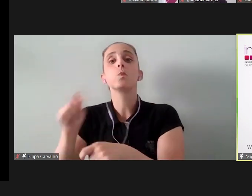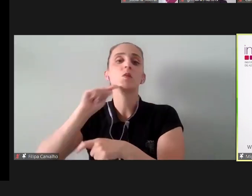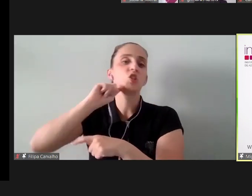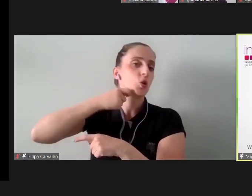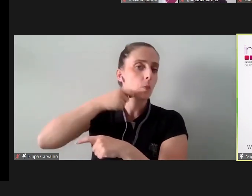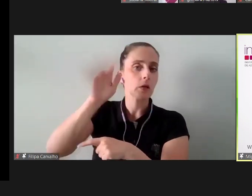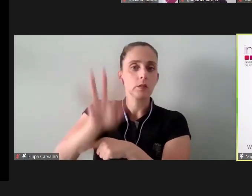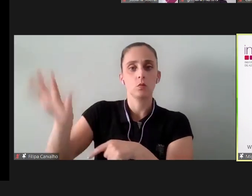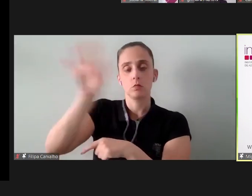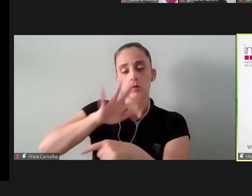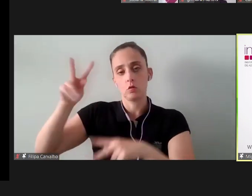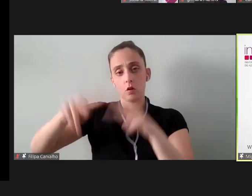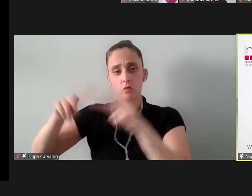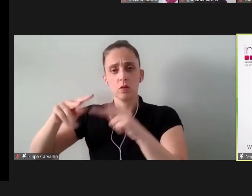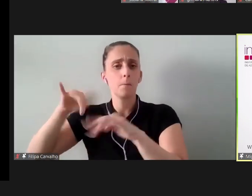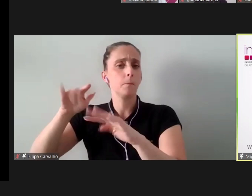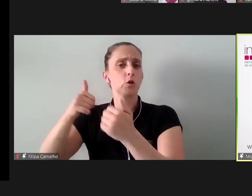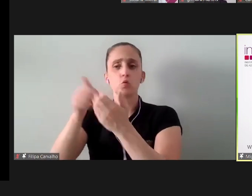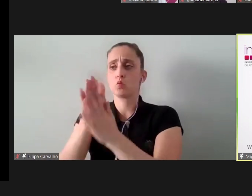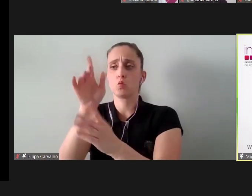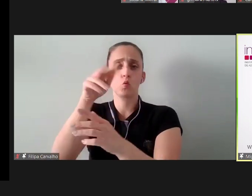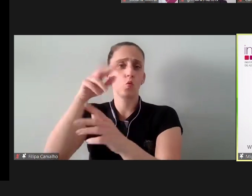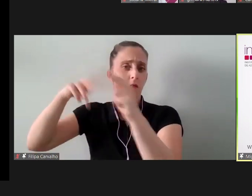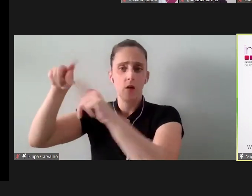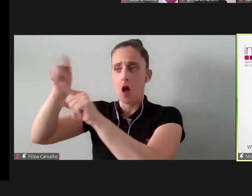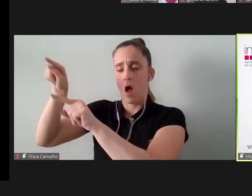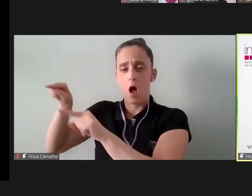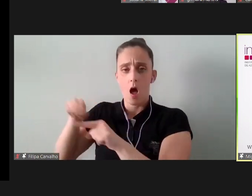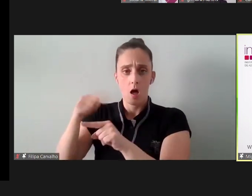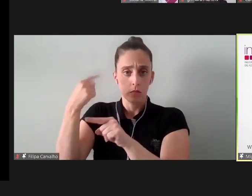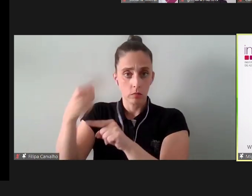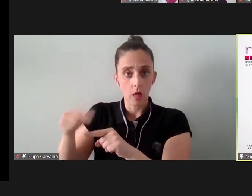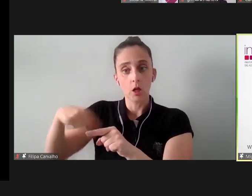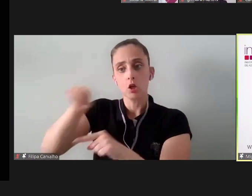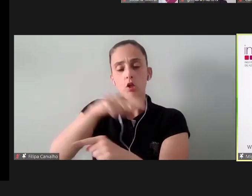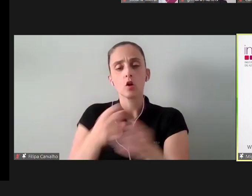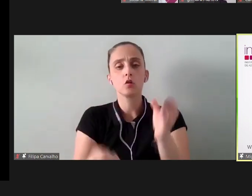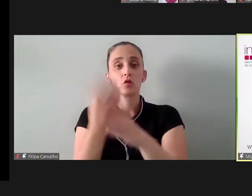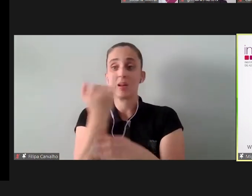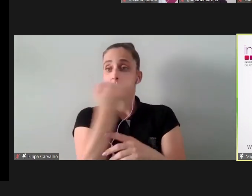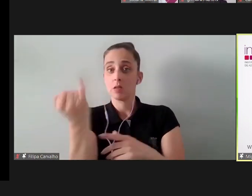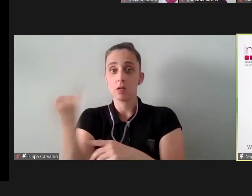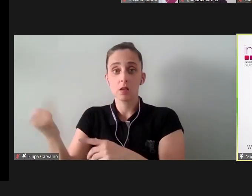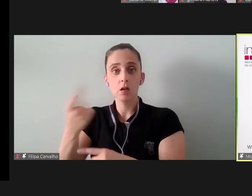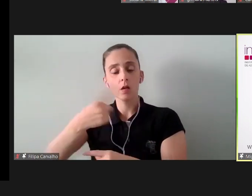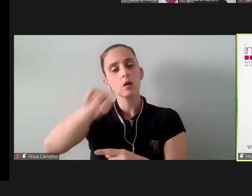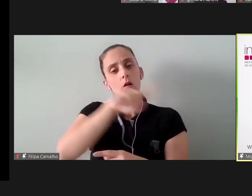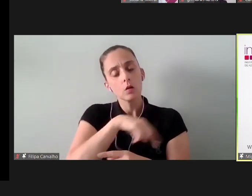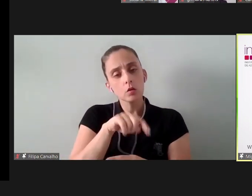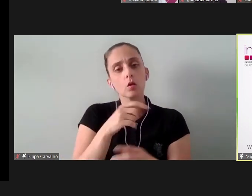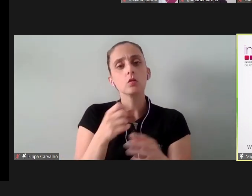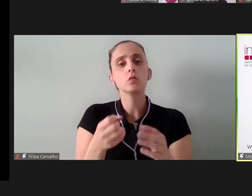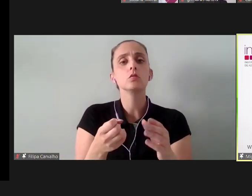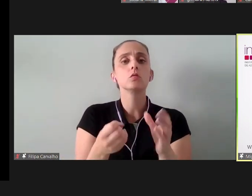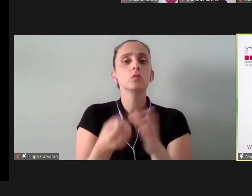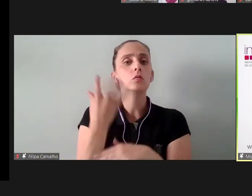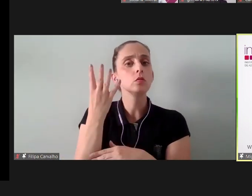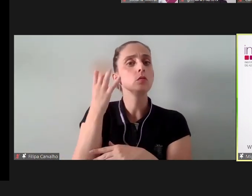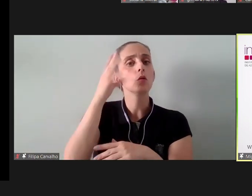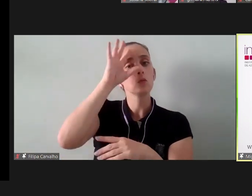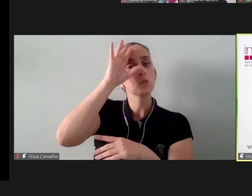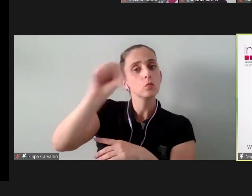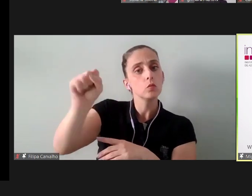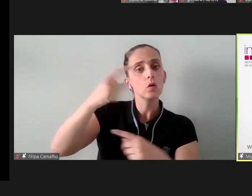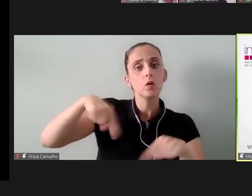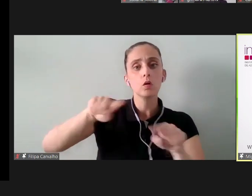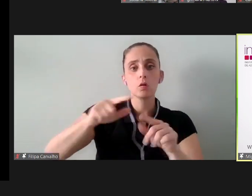tem assento todas as inspeções gerais setoriais. Nós construímos com estas entidades uma oferta em auditoria pública em que, de facto, fundimos as